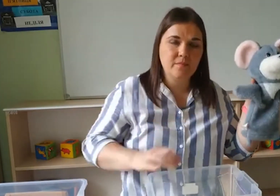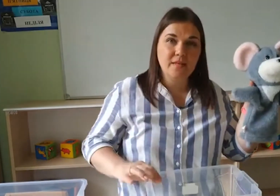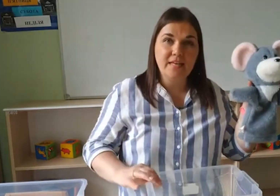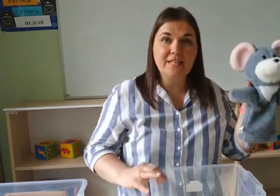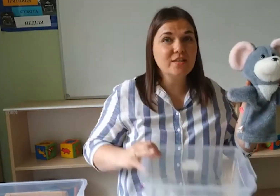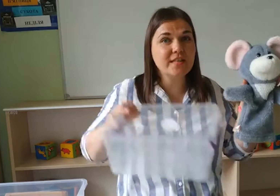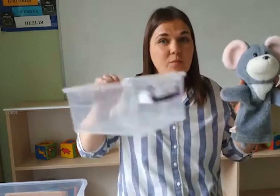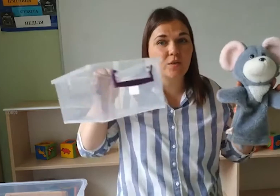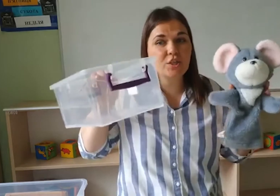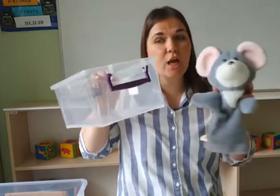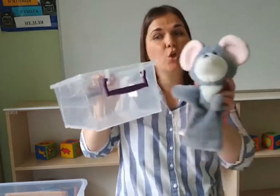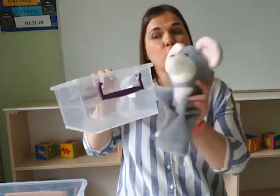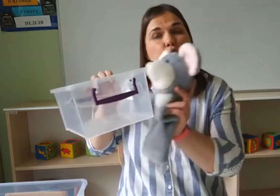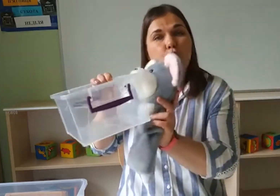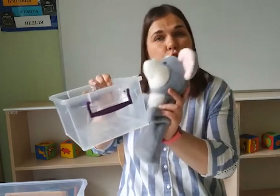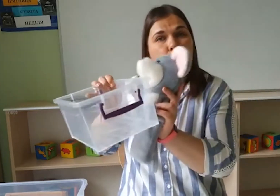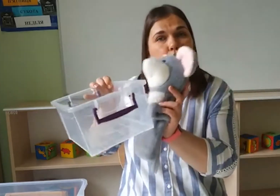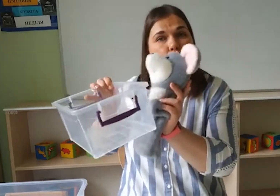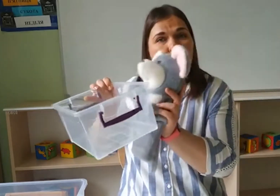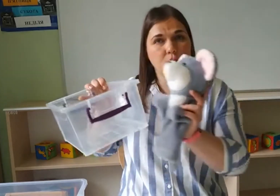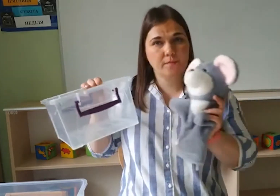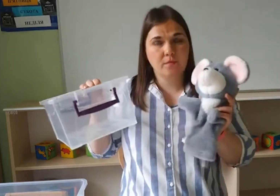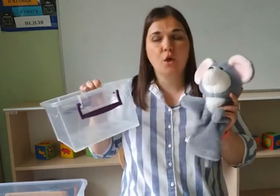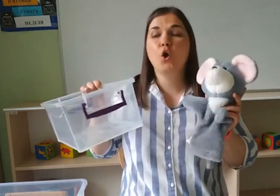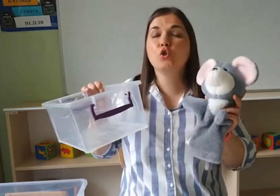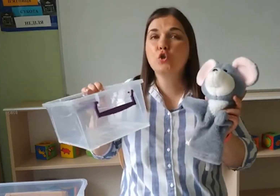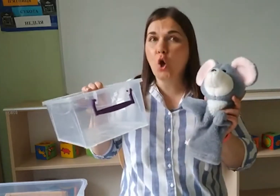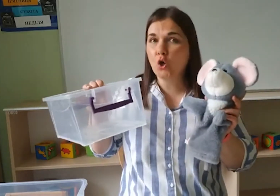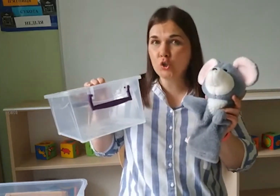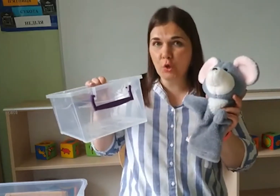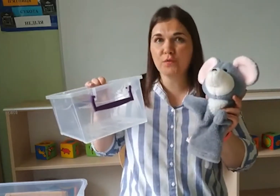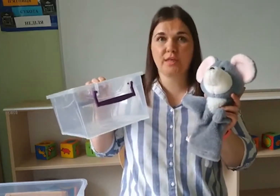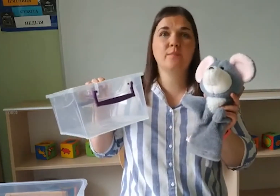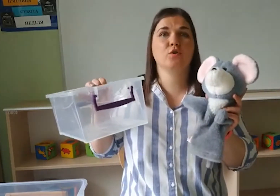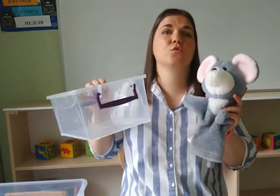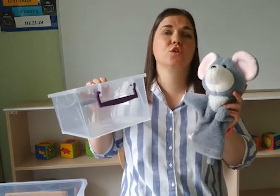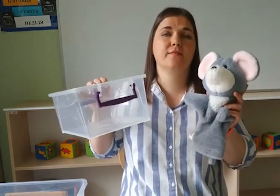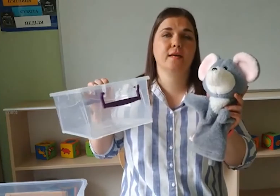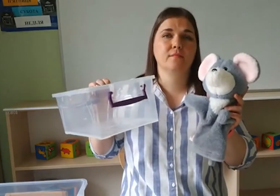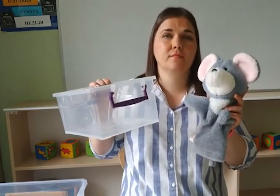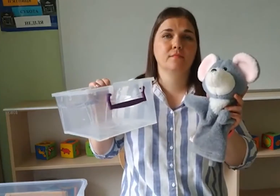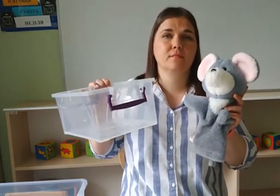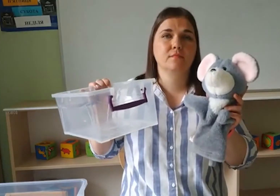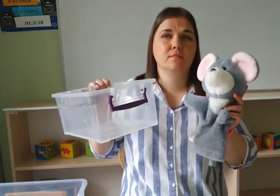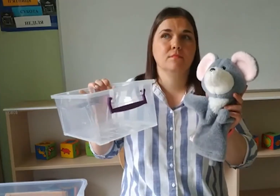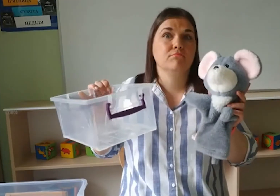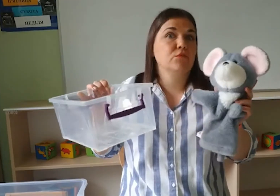Пі-пі-пі-пі-пі-пі-пі-пі-пі-пі. І до теремочка. Тук-тук-тук. Хто-хто в теремочку живе? Ніхто